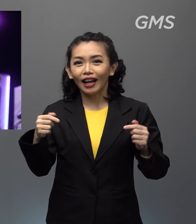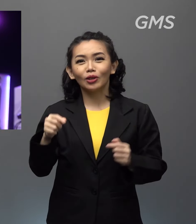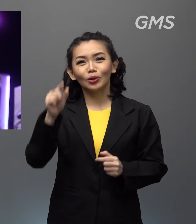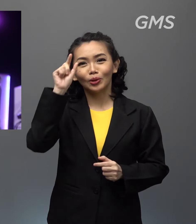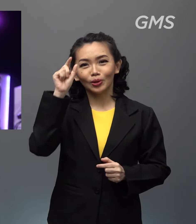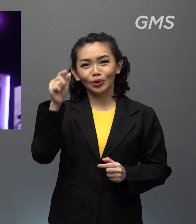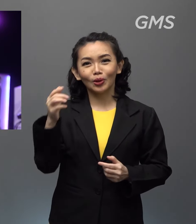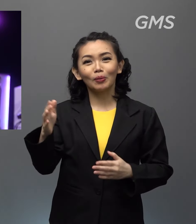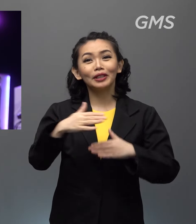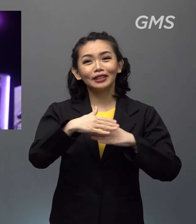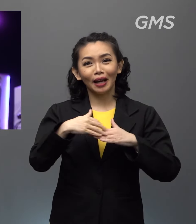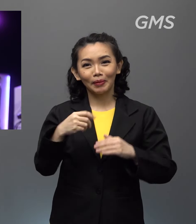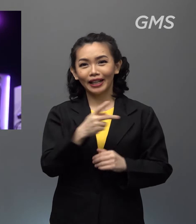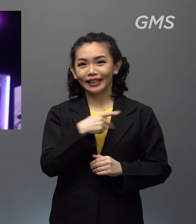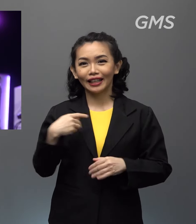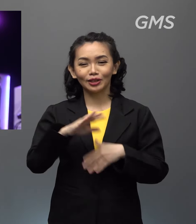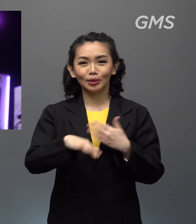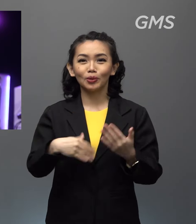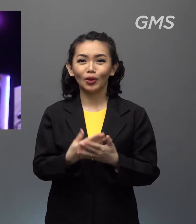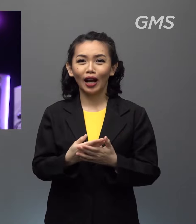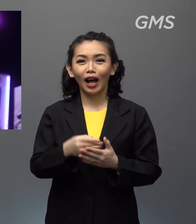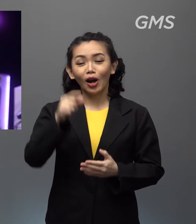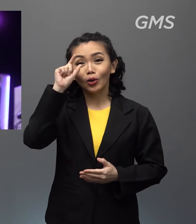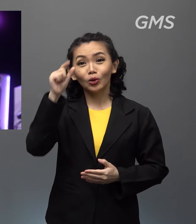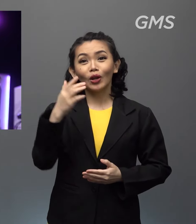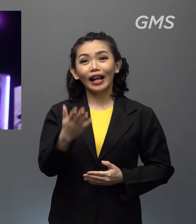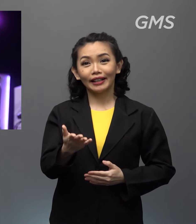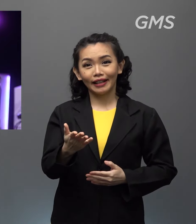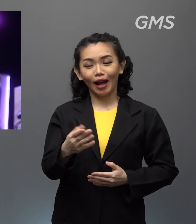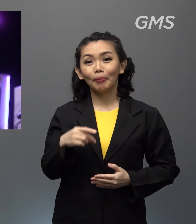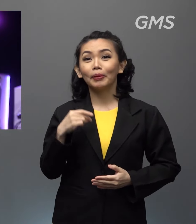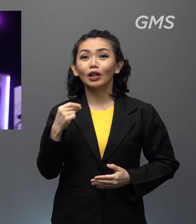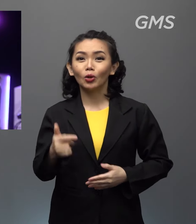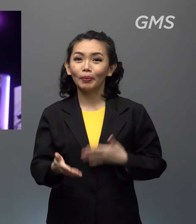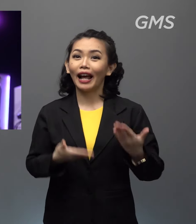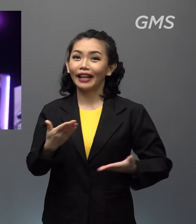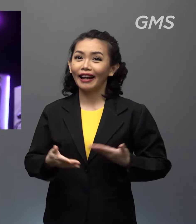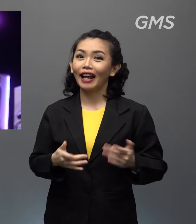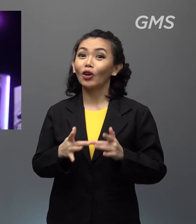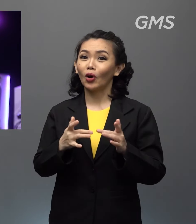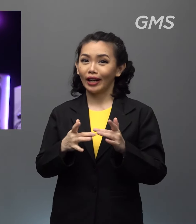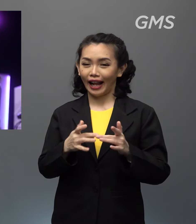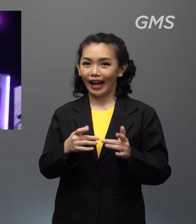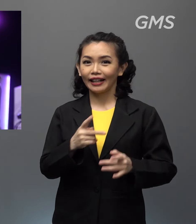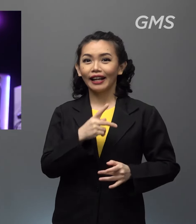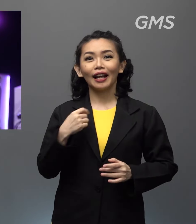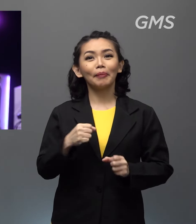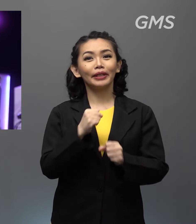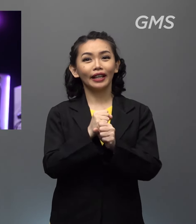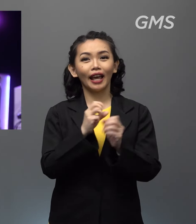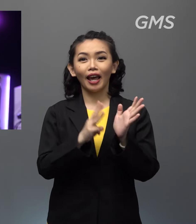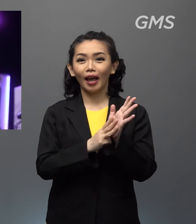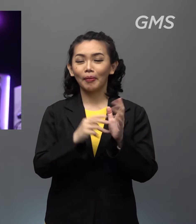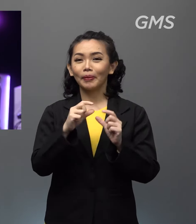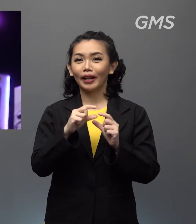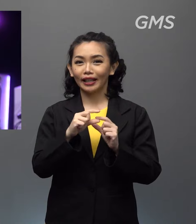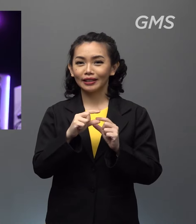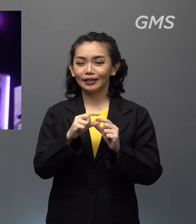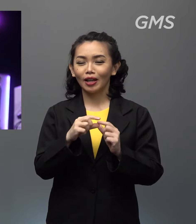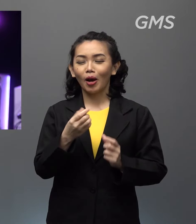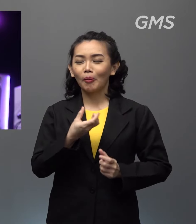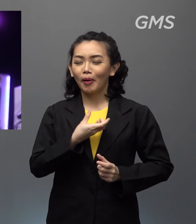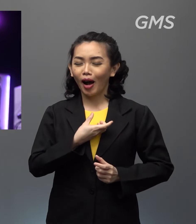bagi Bapak Ibu, saudara-saudari yang membutuhkan beberapa pelayanan ini, kami Gereja Mawar Sharon Surabaya Barat ingin selalu dekat